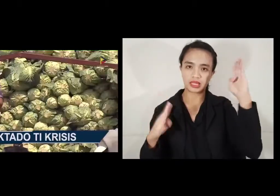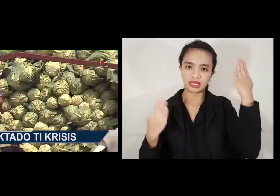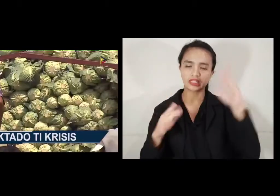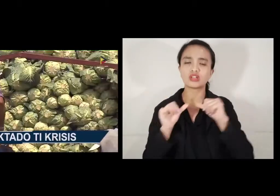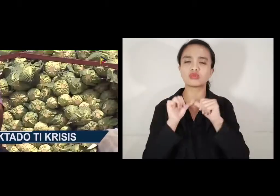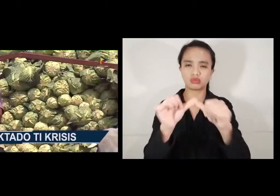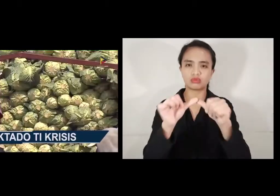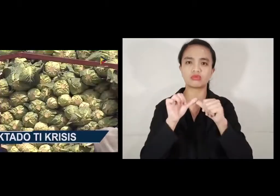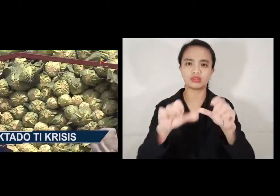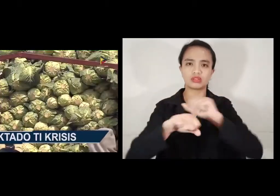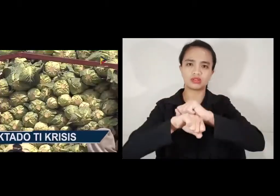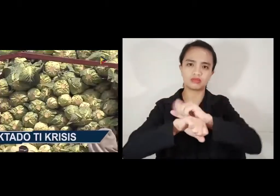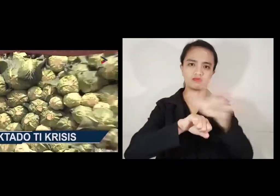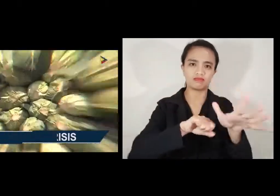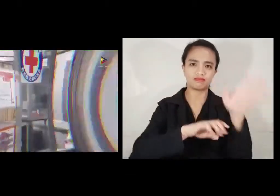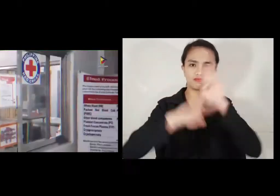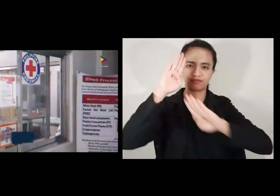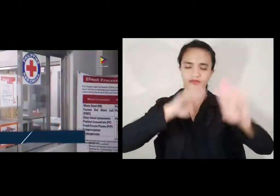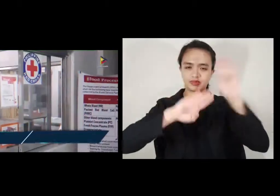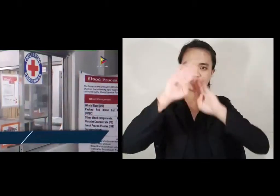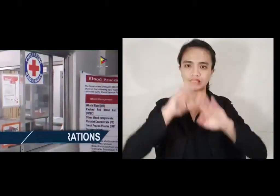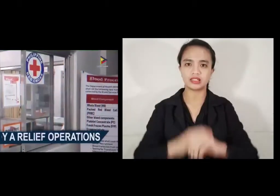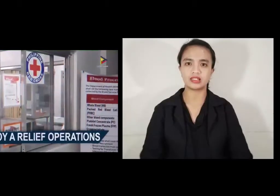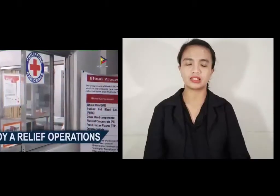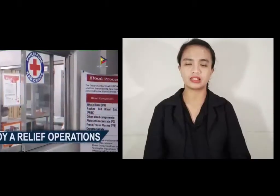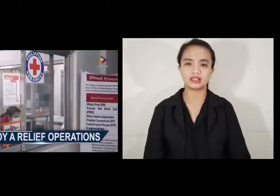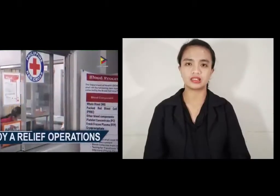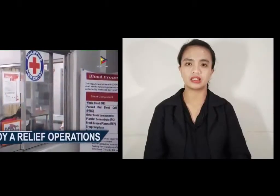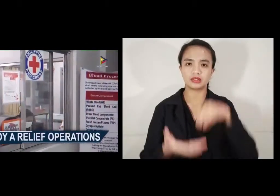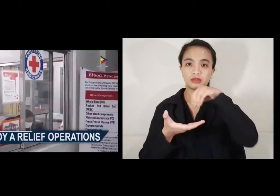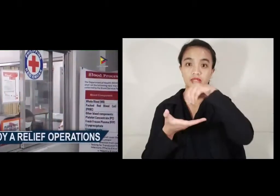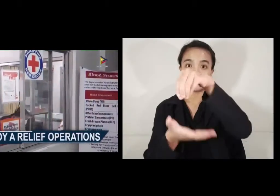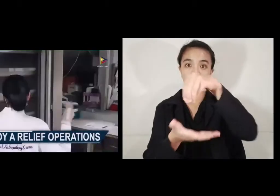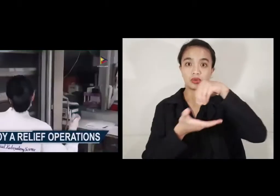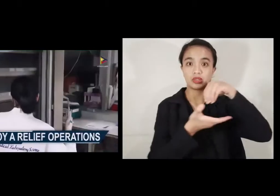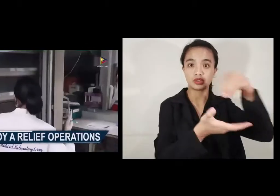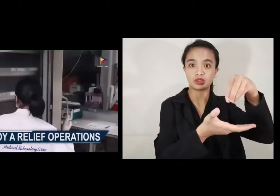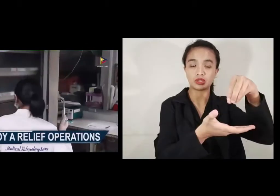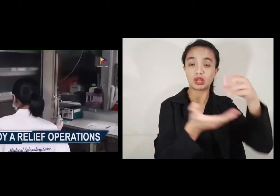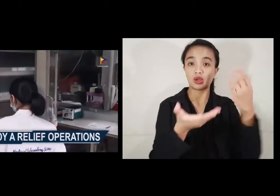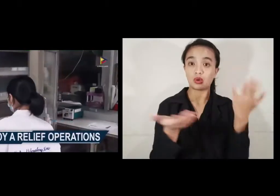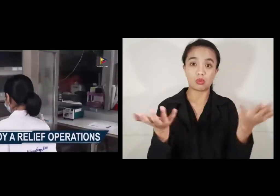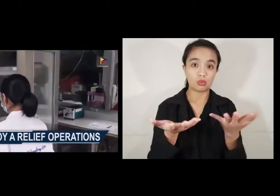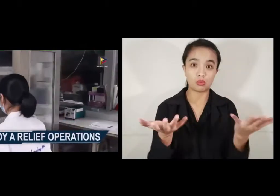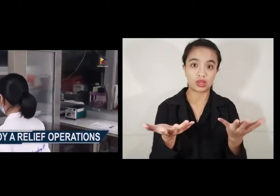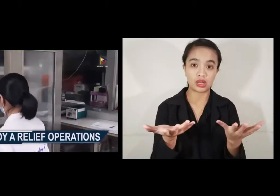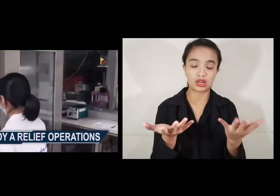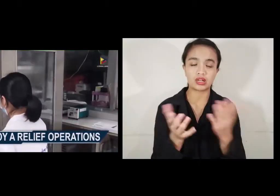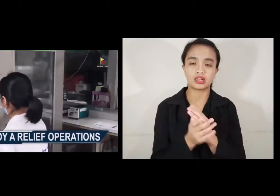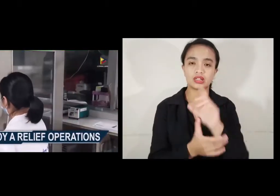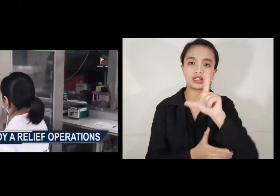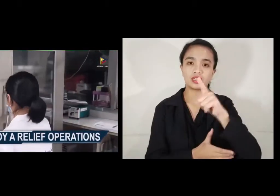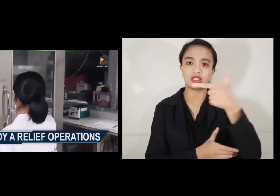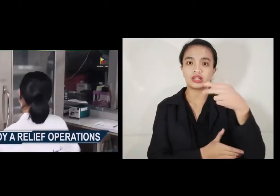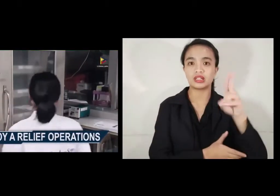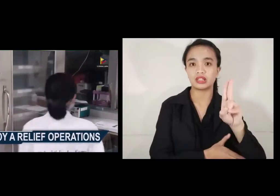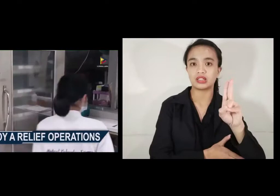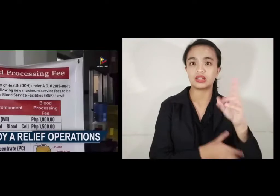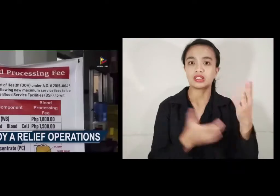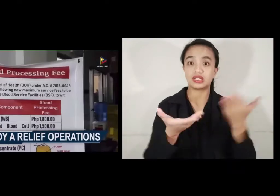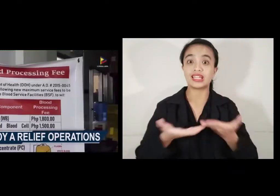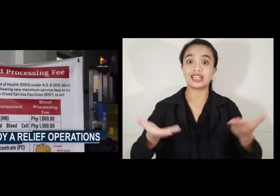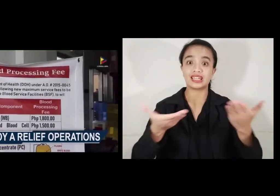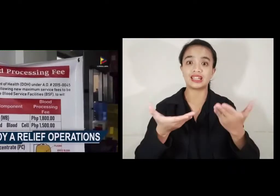nga apektado iti agdama a krisis. Ken relief operations dagiti nagduduma lokal a gobyerno kadagiti apektado iti